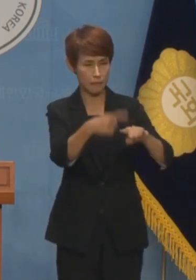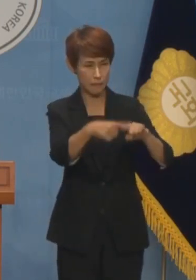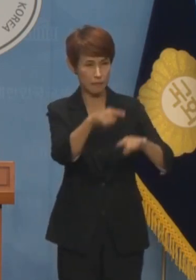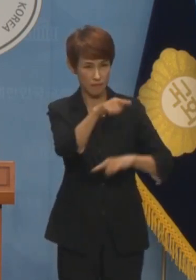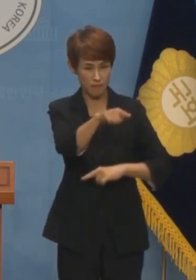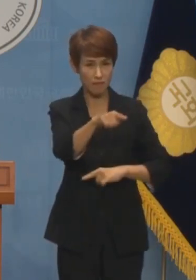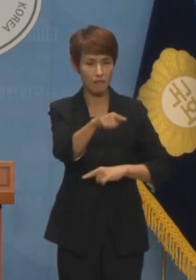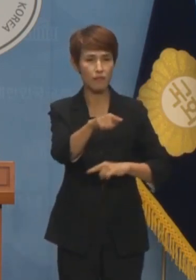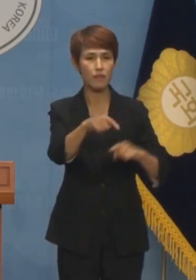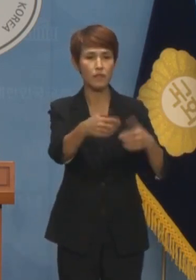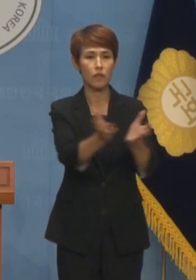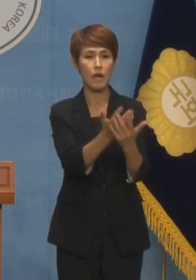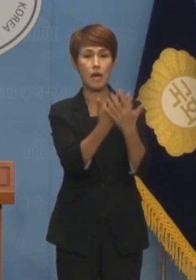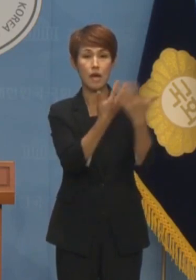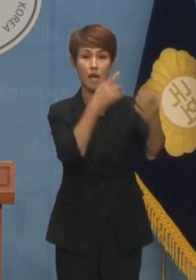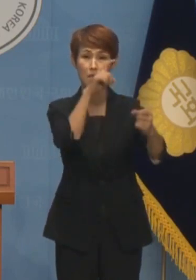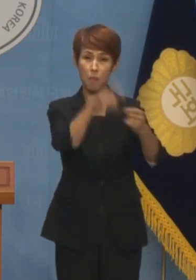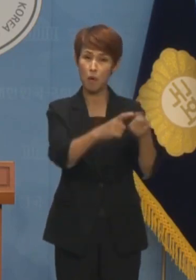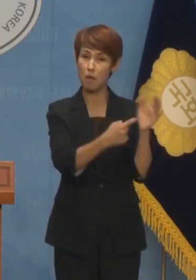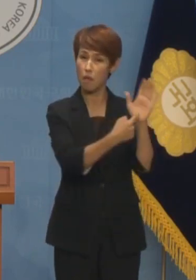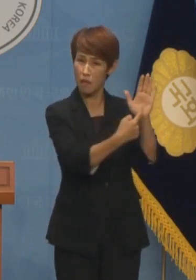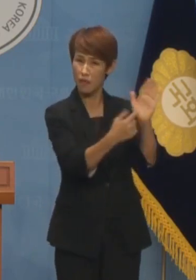참고서인 제목에 논평하겠습니다.